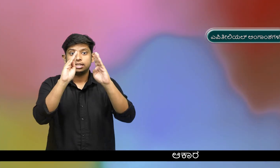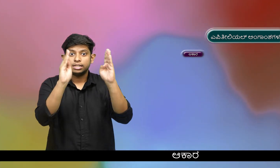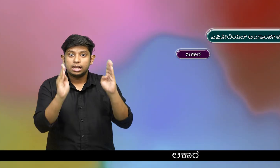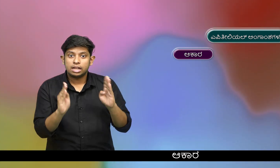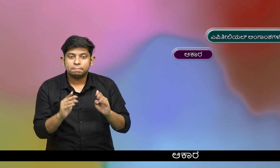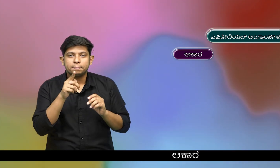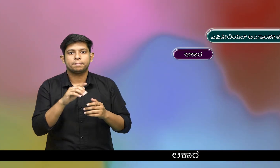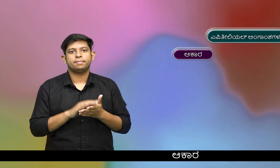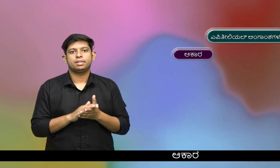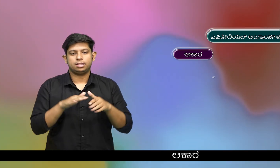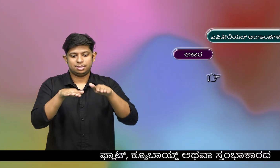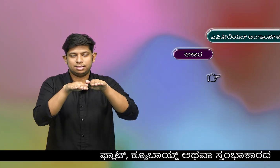ಆಕಾರ: ಫ್ಲಾಟ್,